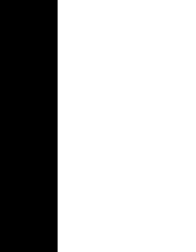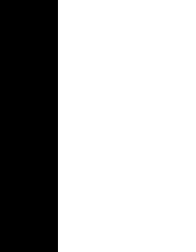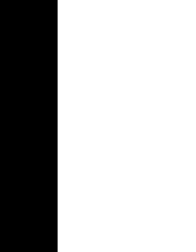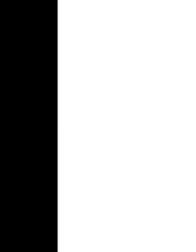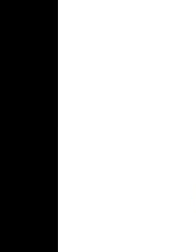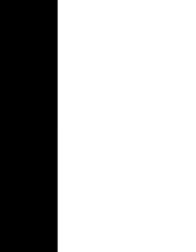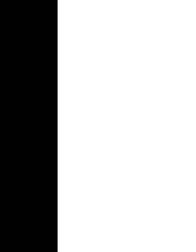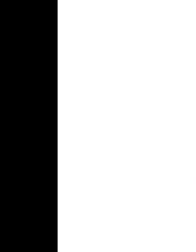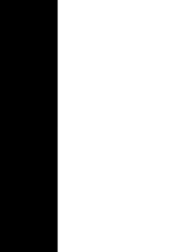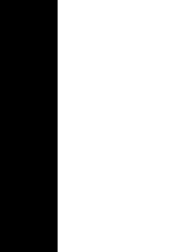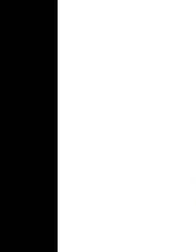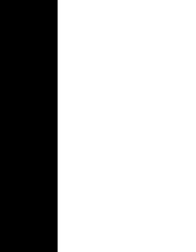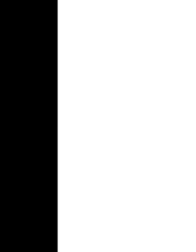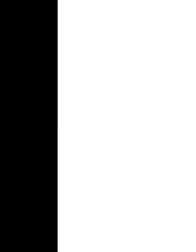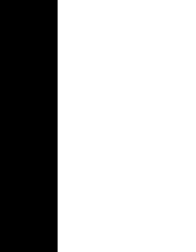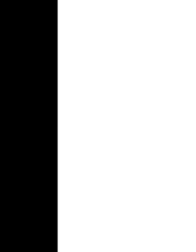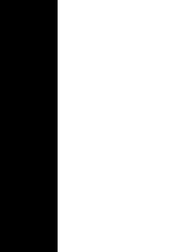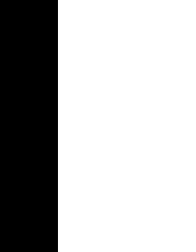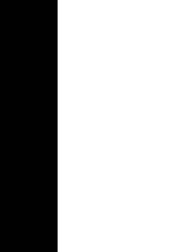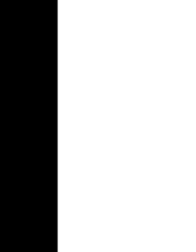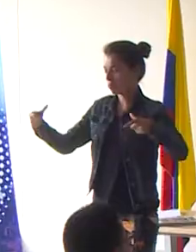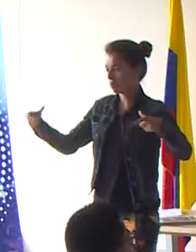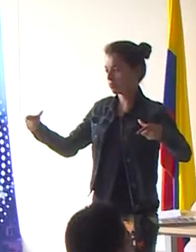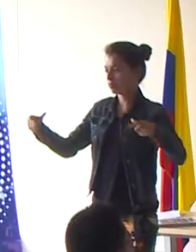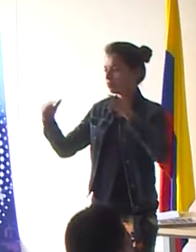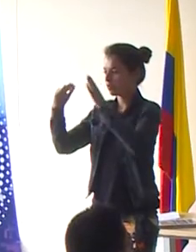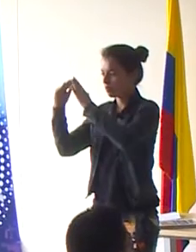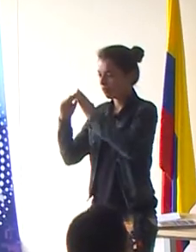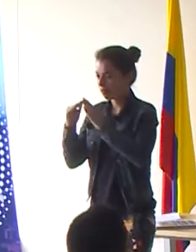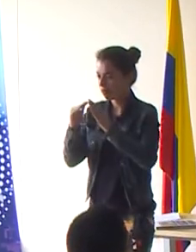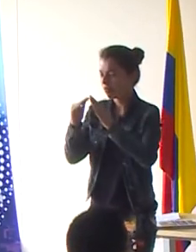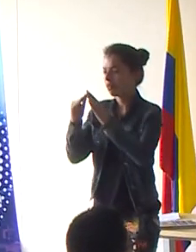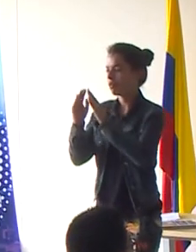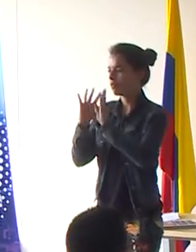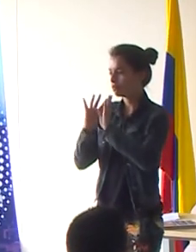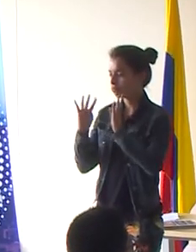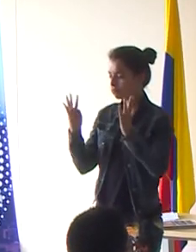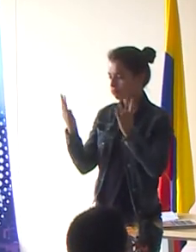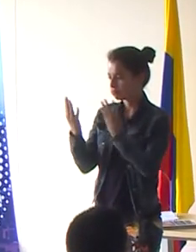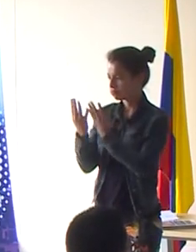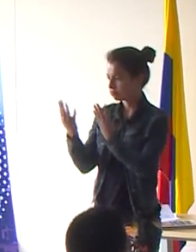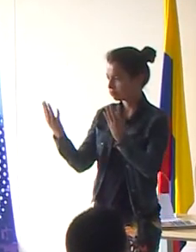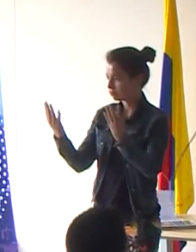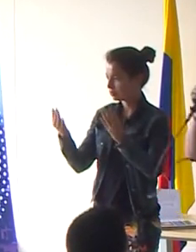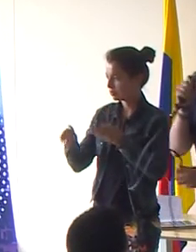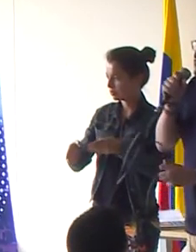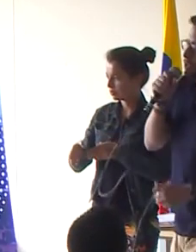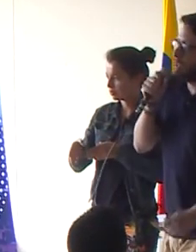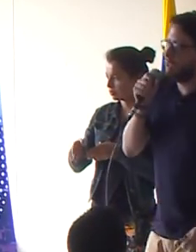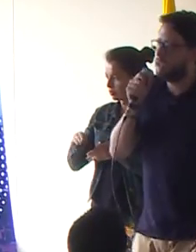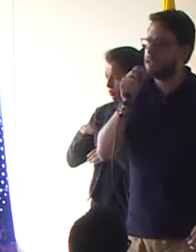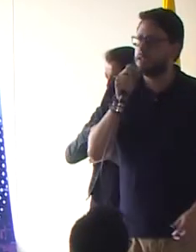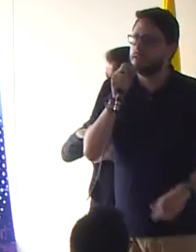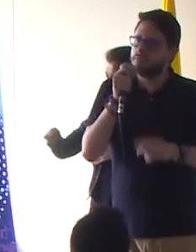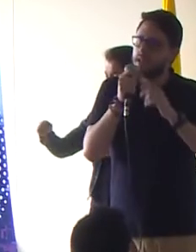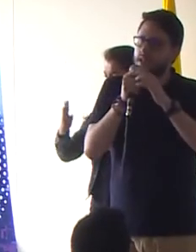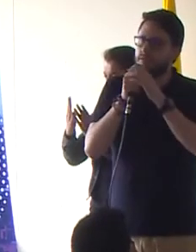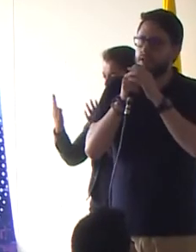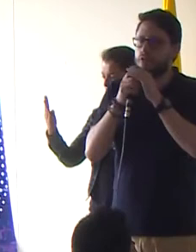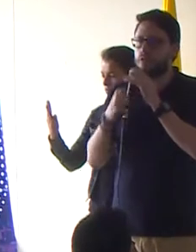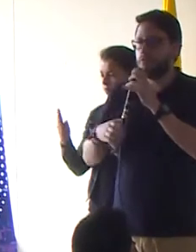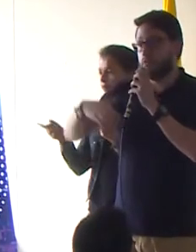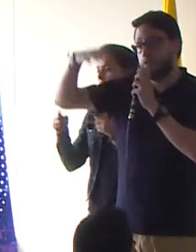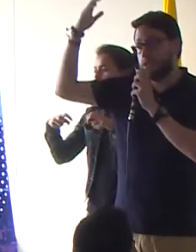paulatinamente crece en su propiedad horizontal conjuntos cerrados partes de ciudad de las